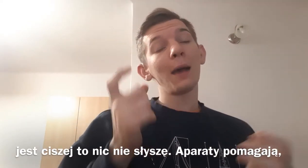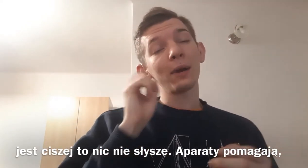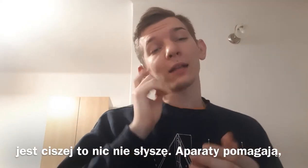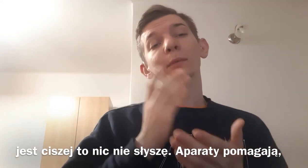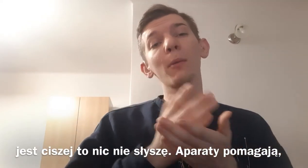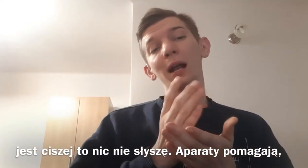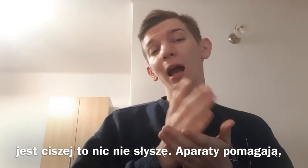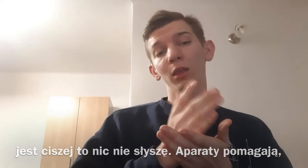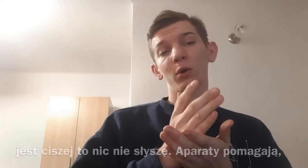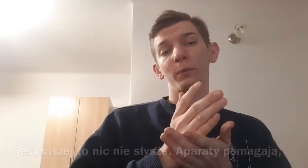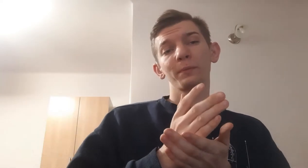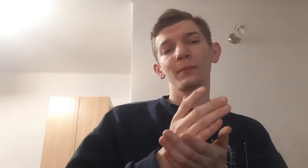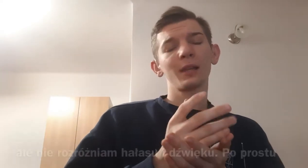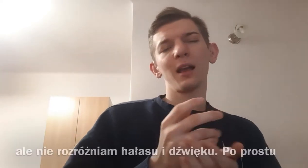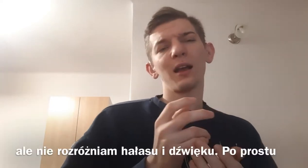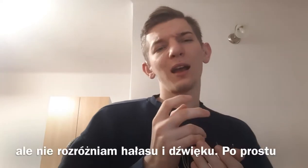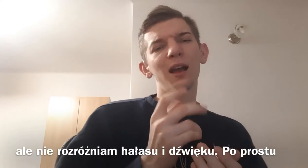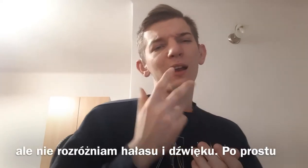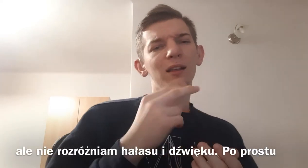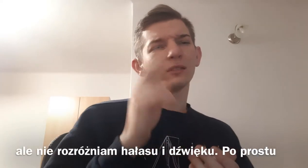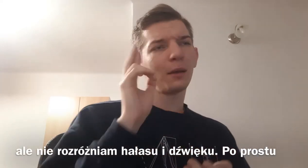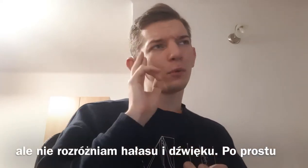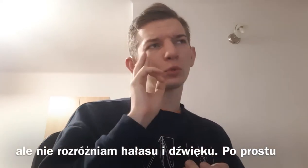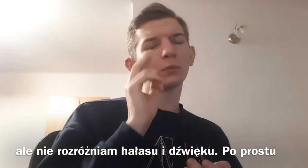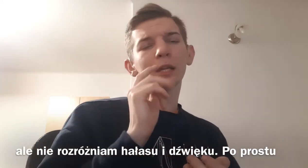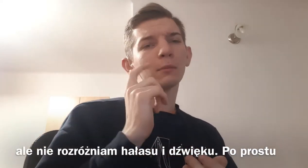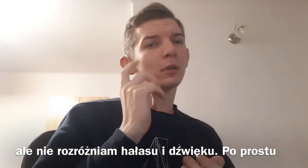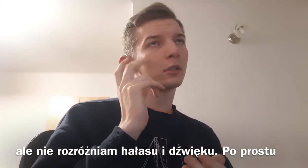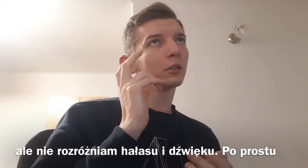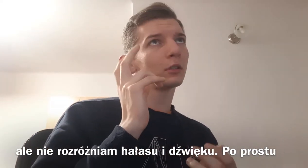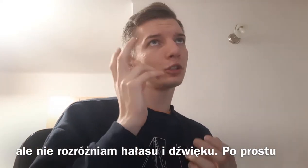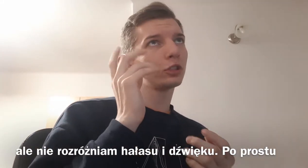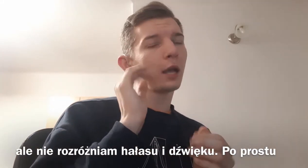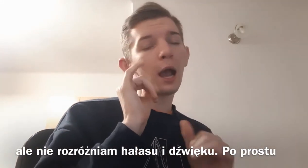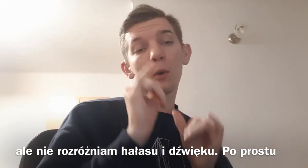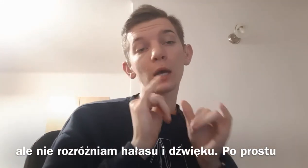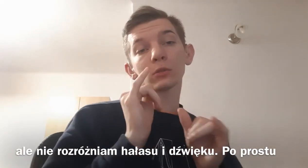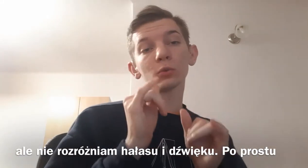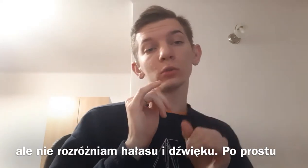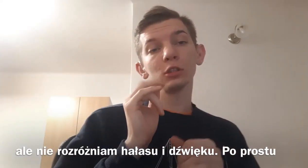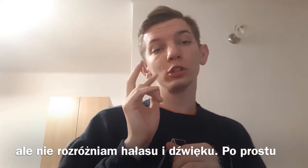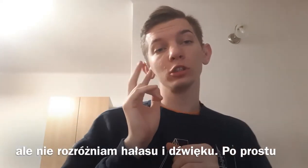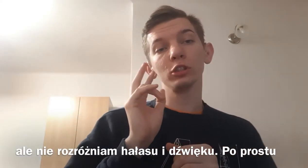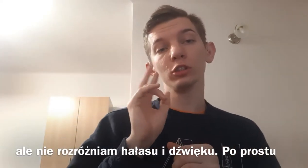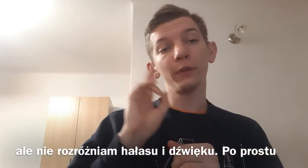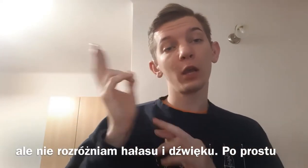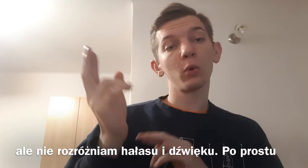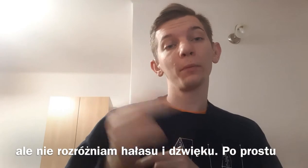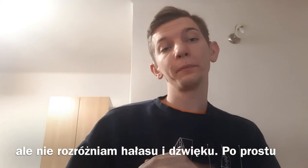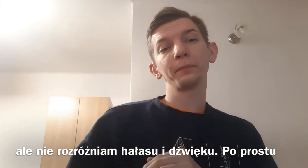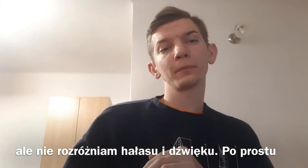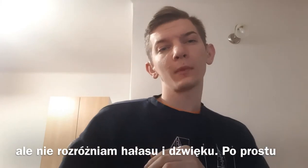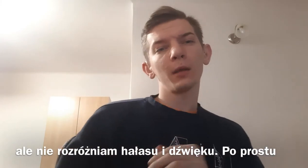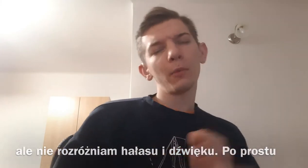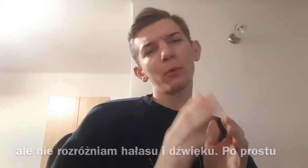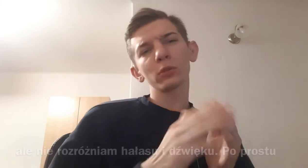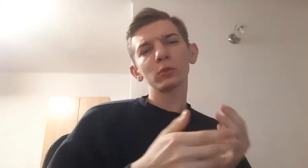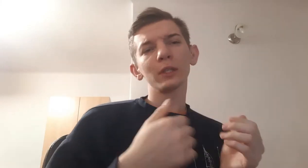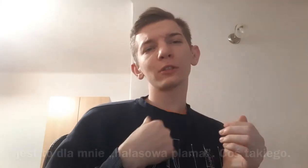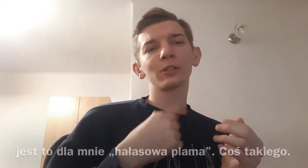Aparaty pomagają, ale nie w rozumiem hałasu i dźwięku. Po prostu jest to dla